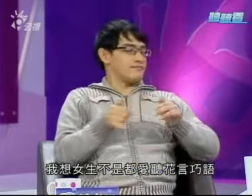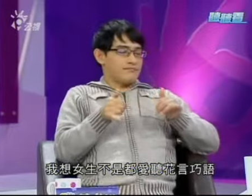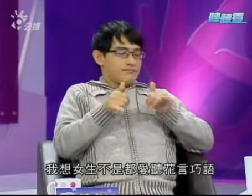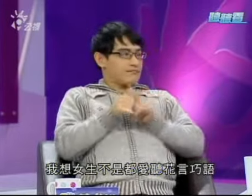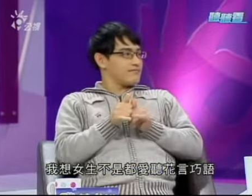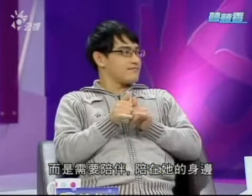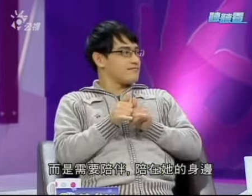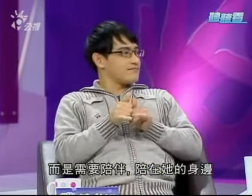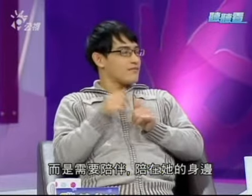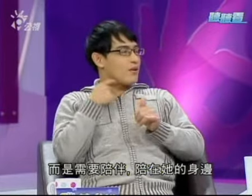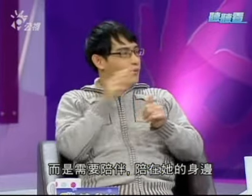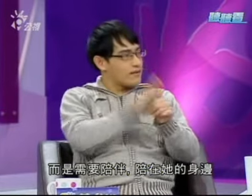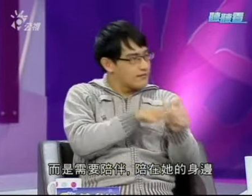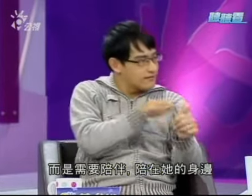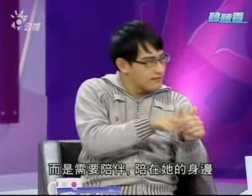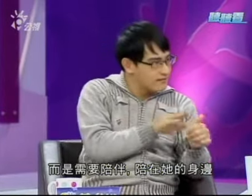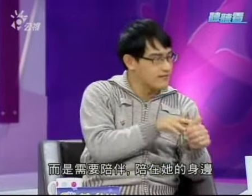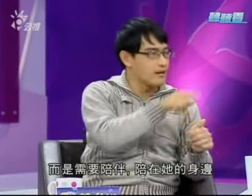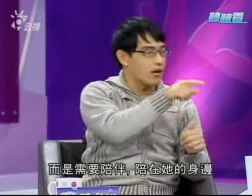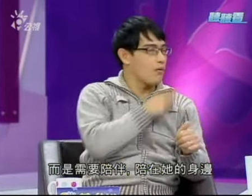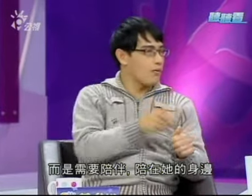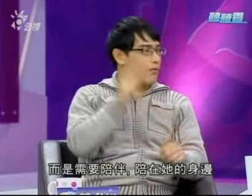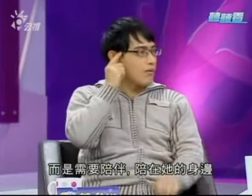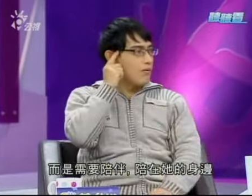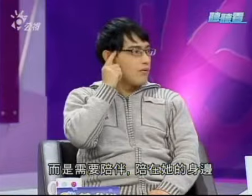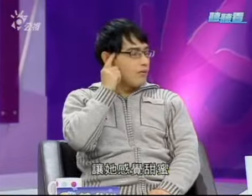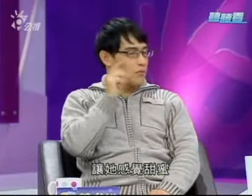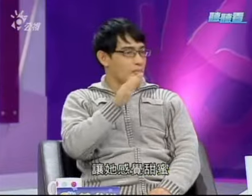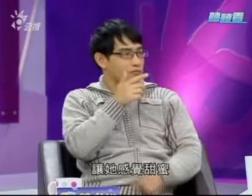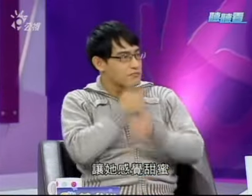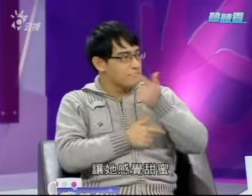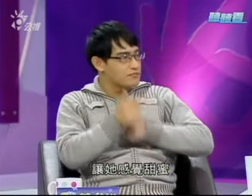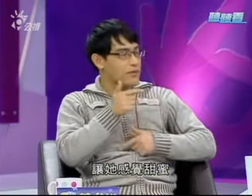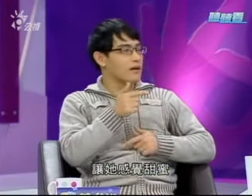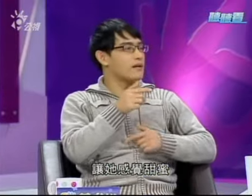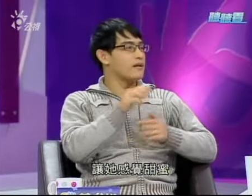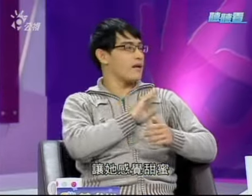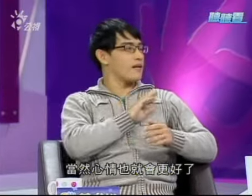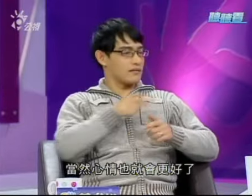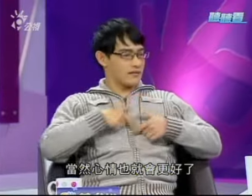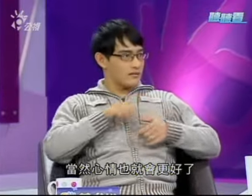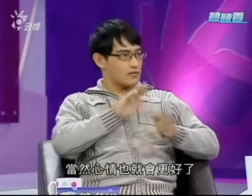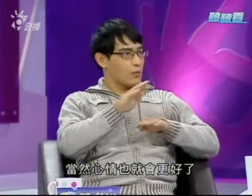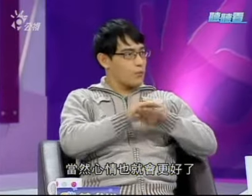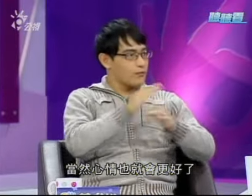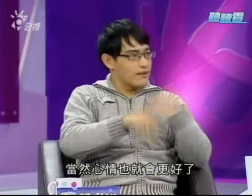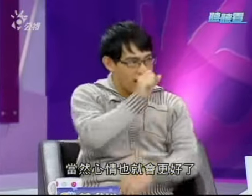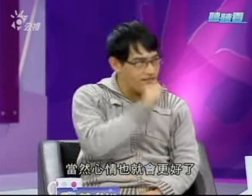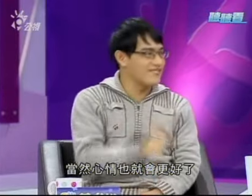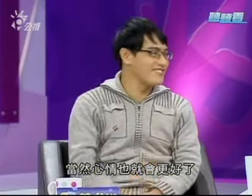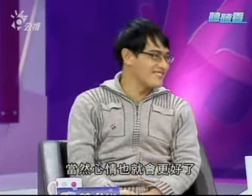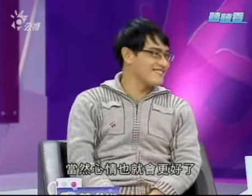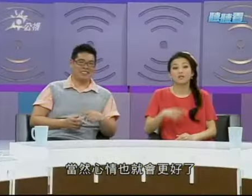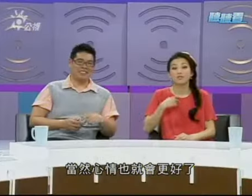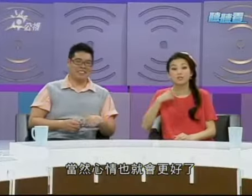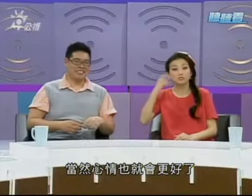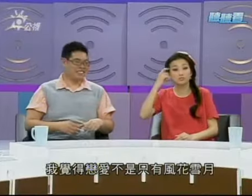语而是需要陪伴陪在他的身边让他感觉甜蜜当然心情也就会更好了嗯